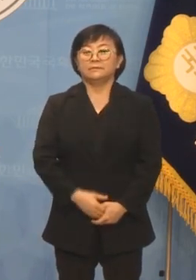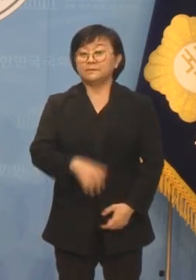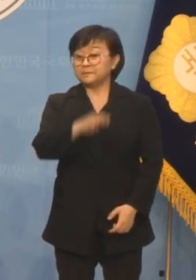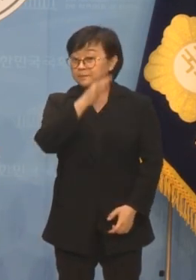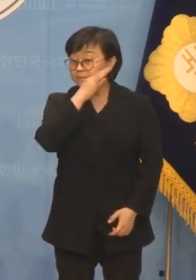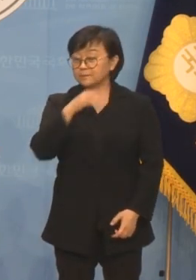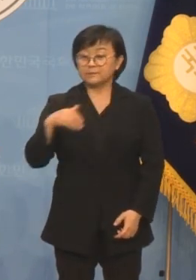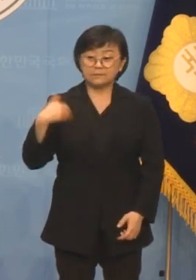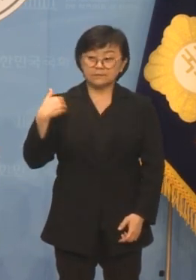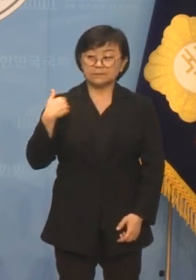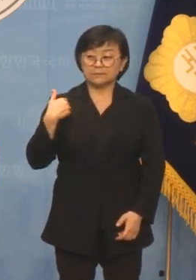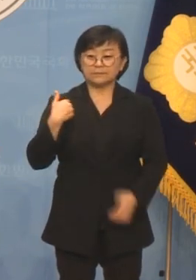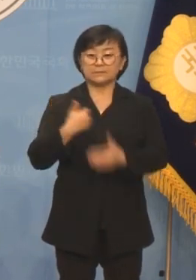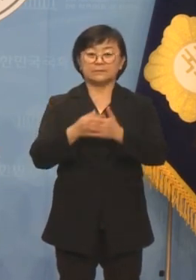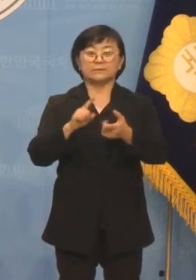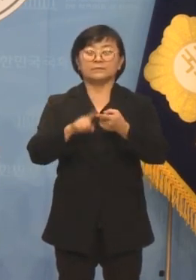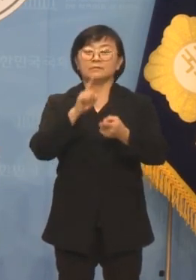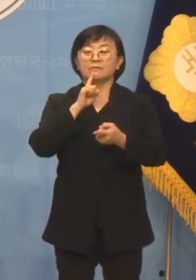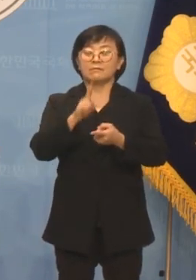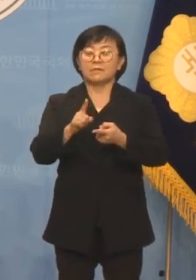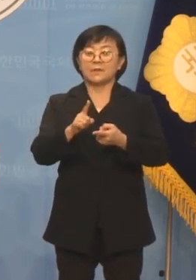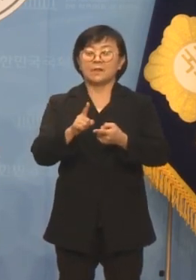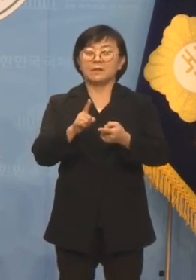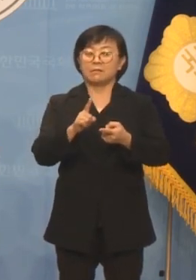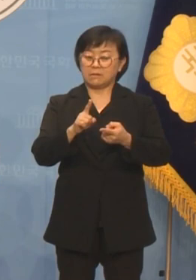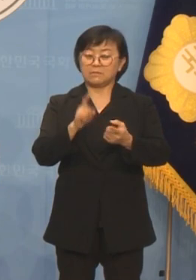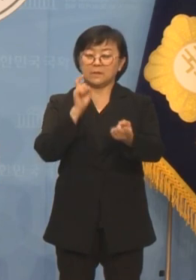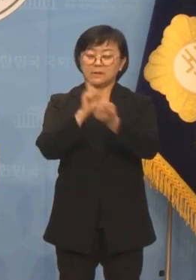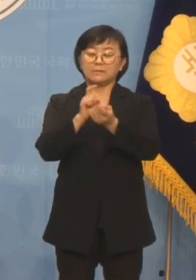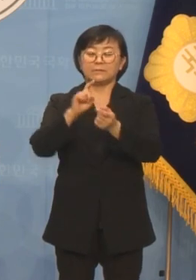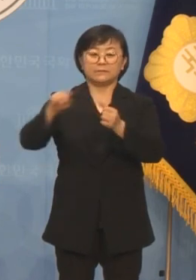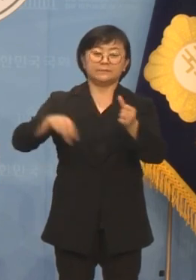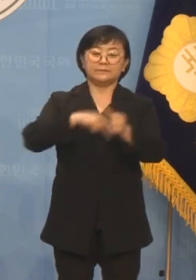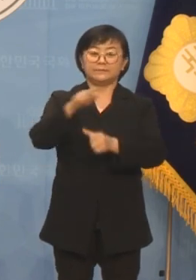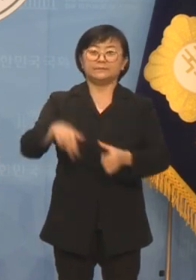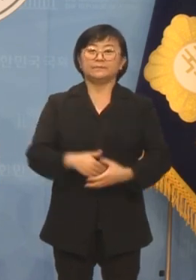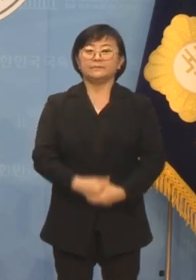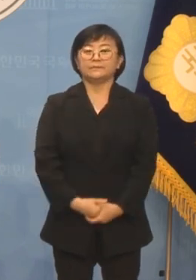부끄러움을 모른다는 후안무치란 말이 딱 맞는 상황입니다.